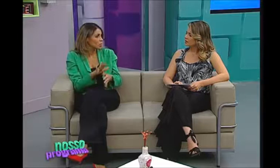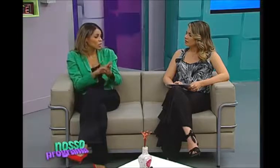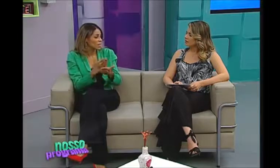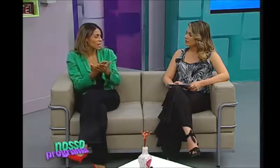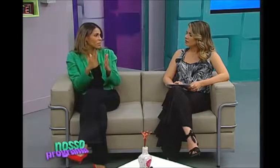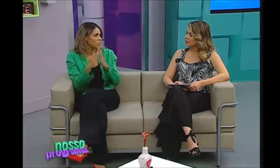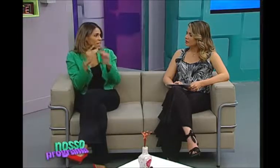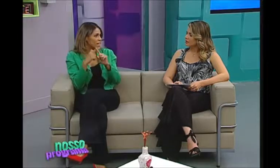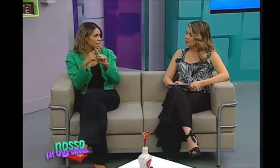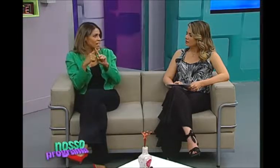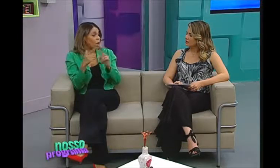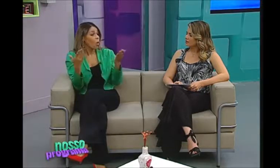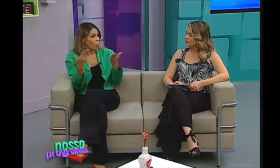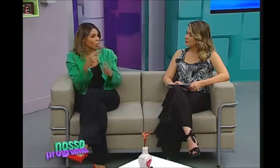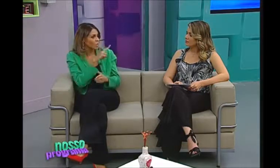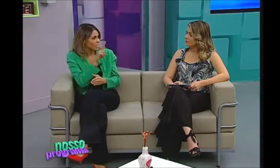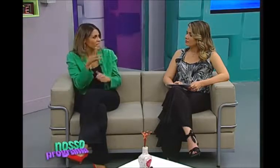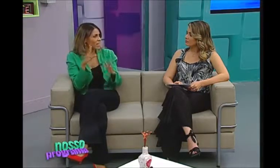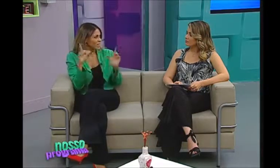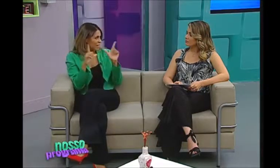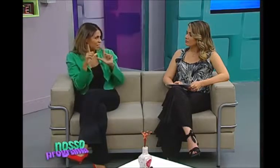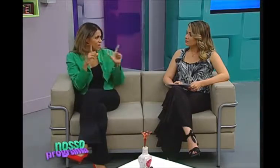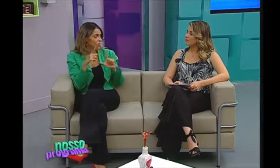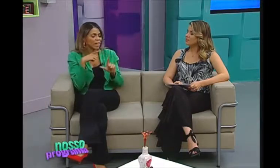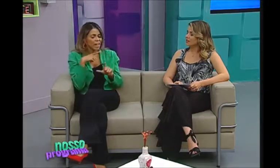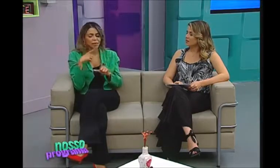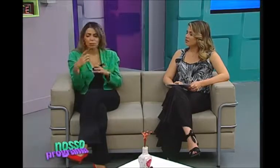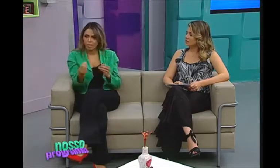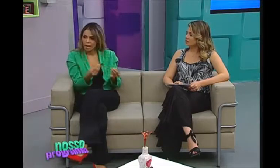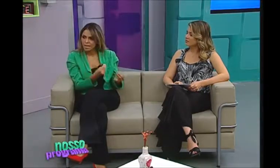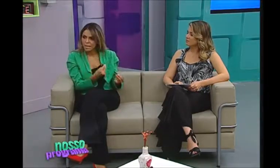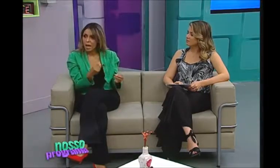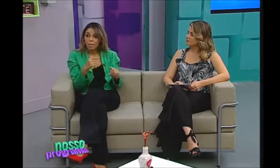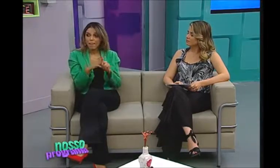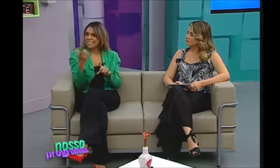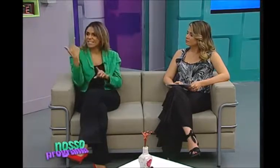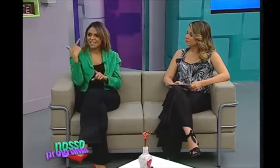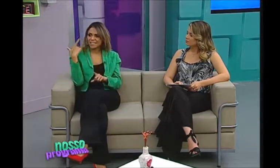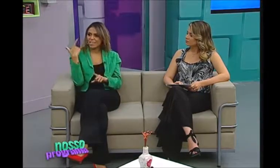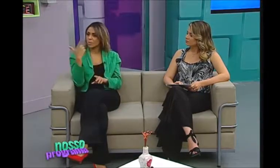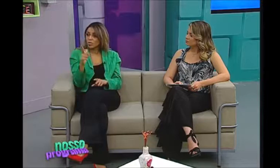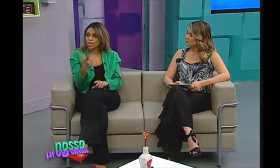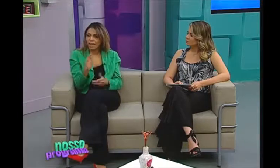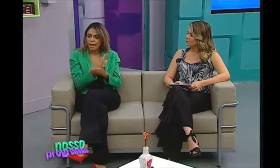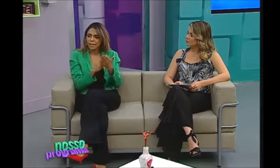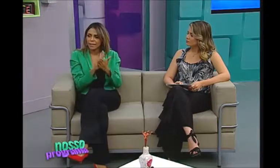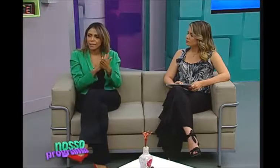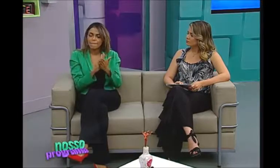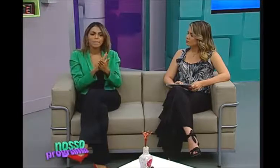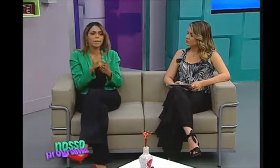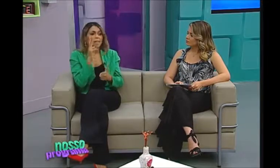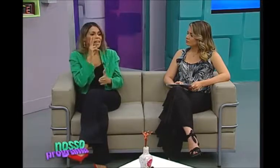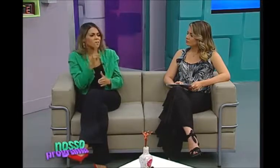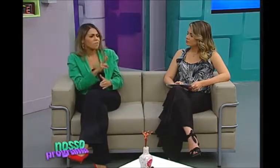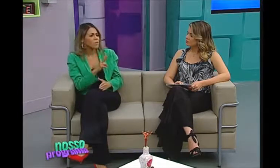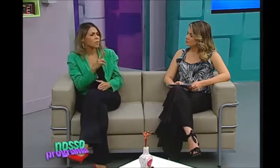tinha intérprete na igreja. Hoje você vê, na televisão tem e tudo mais. Mas antes não tinha nada. E ele viu